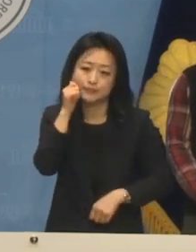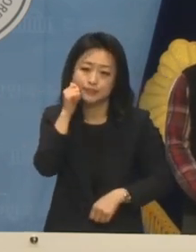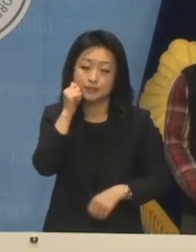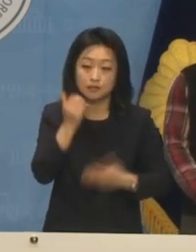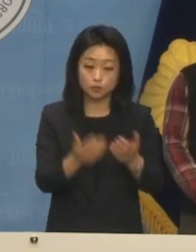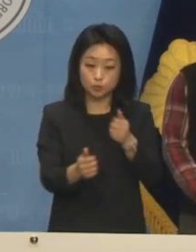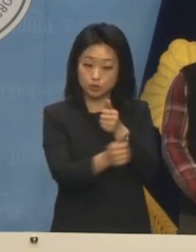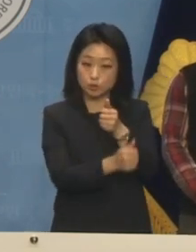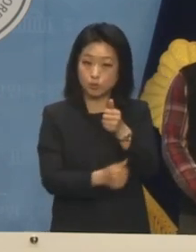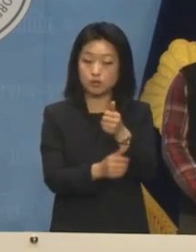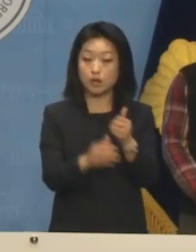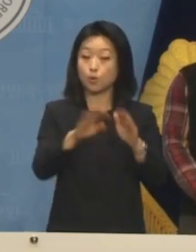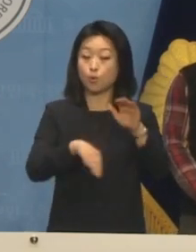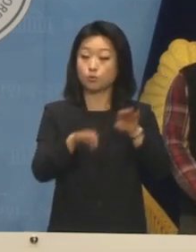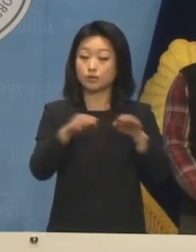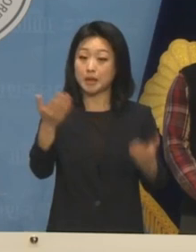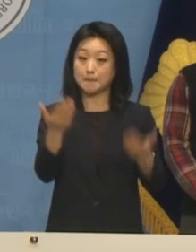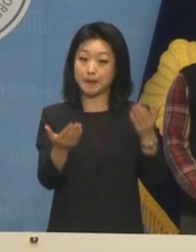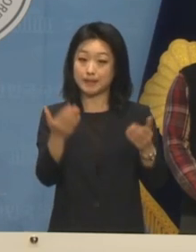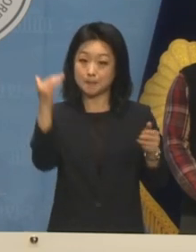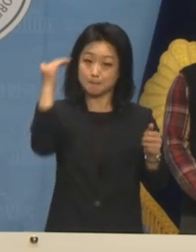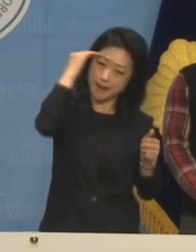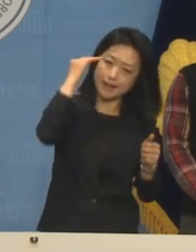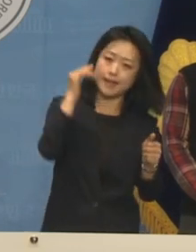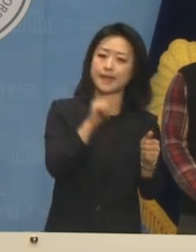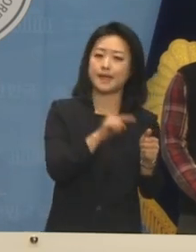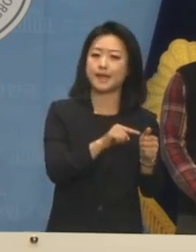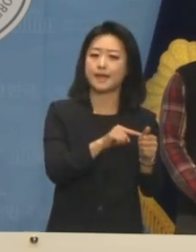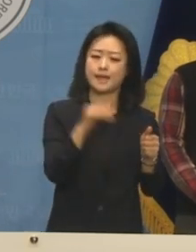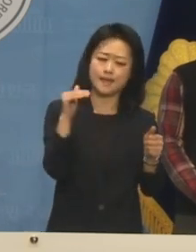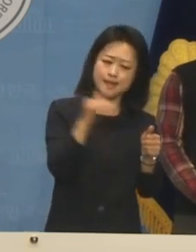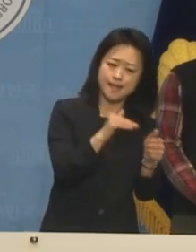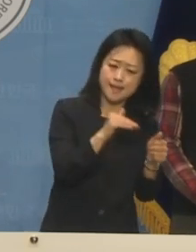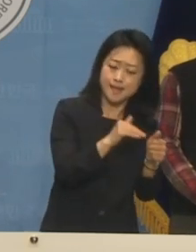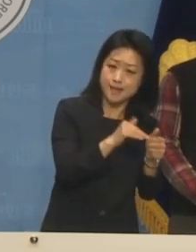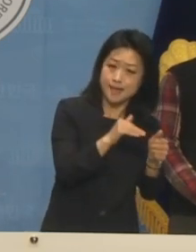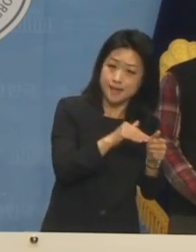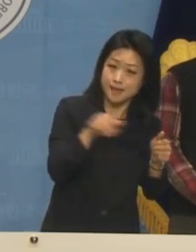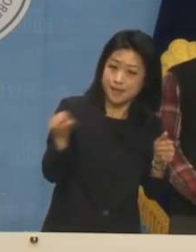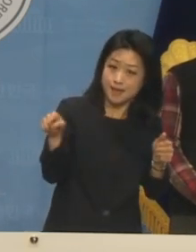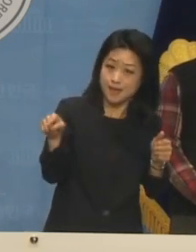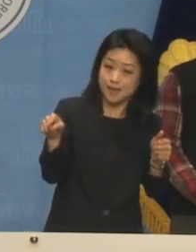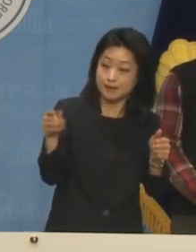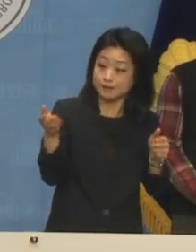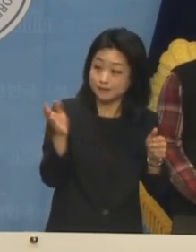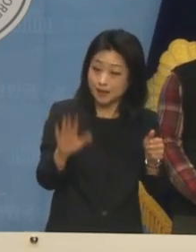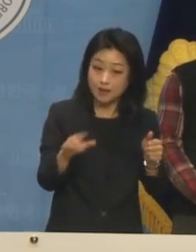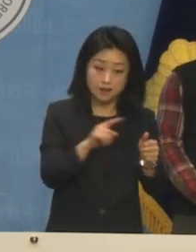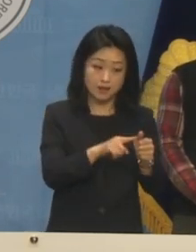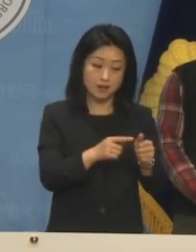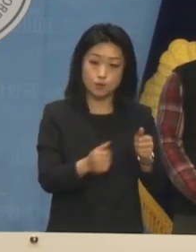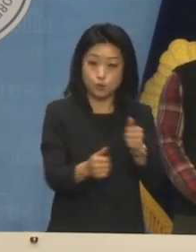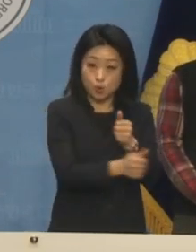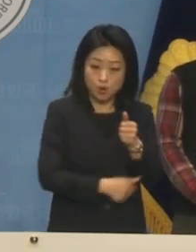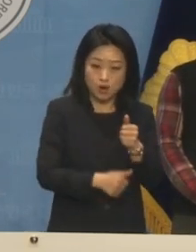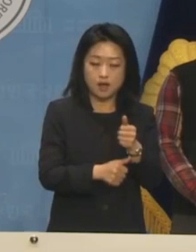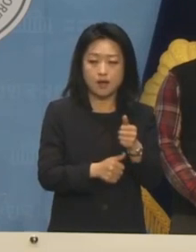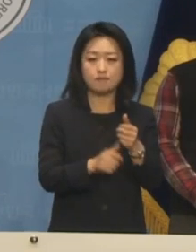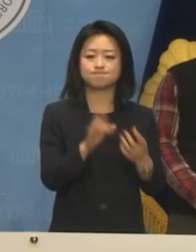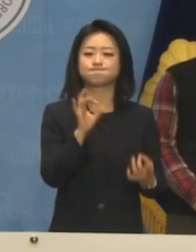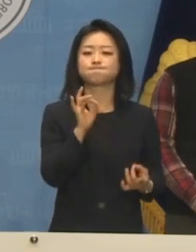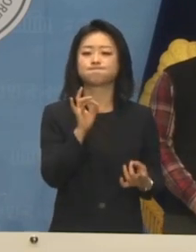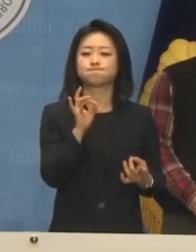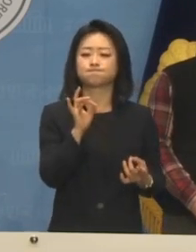노동위원회가 공정하게 판단하는 것을 방해하거나 방해하려는 시도가 있었으나 노동위원회는 아무것도 하지 않았다는